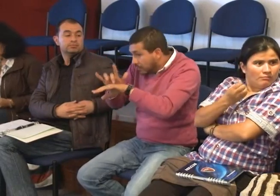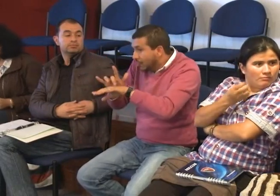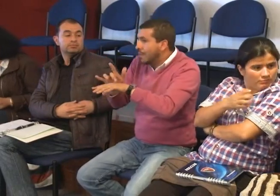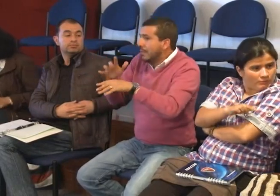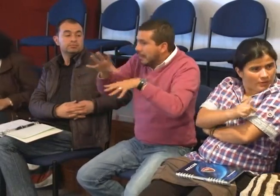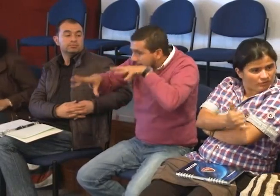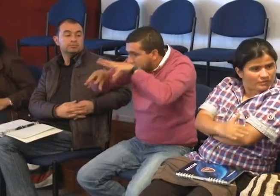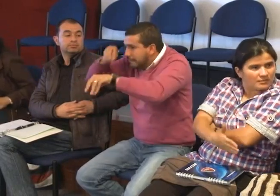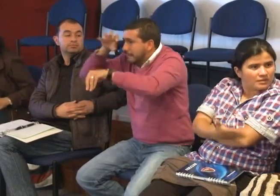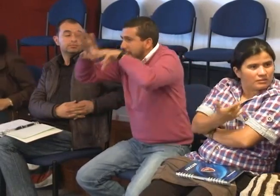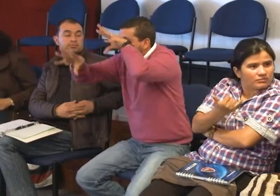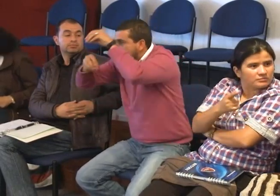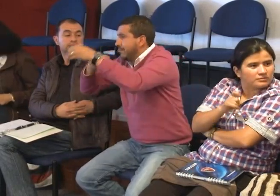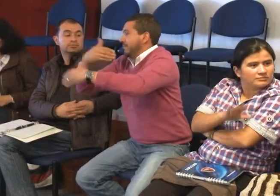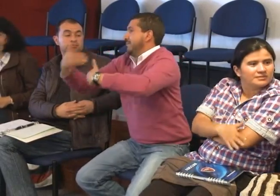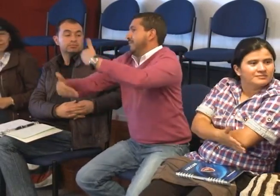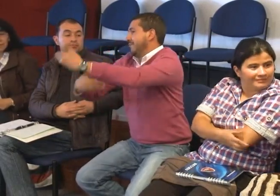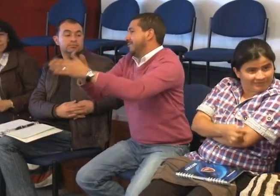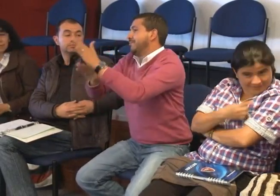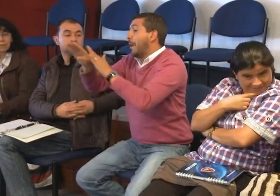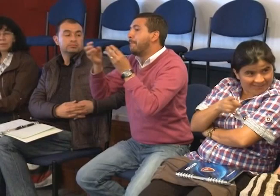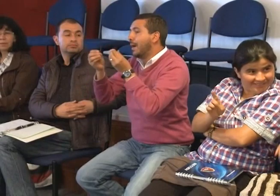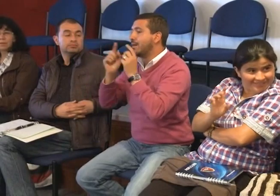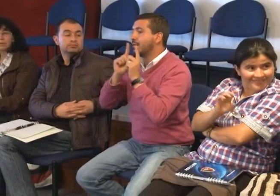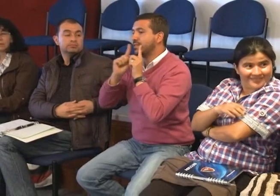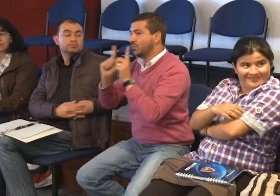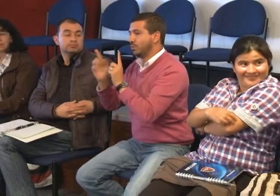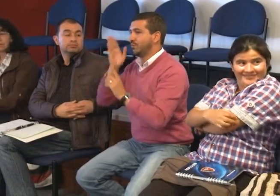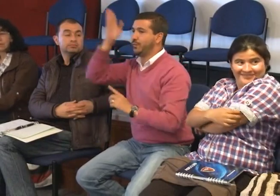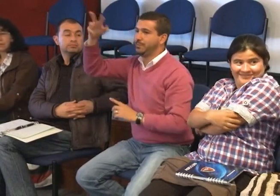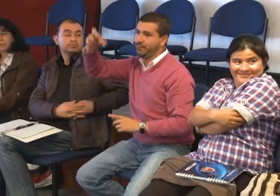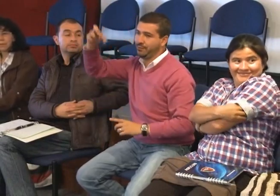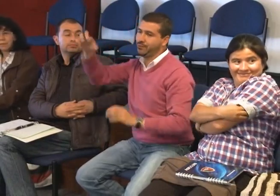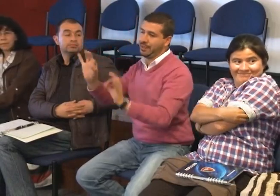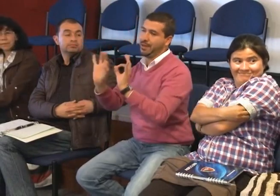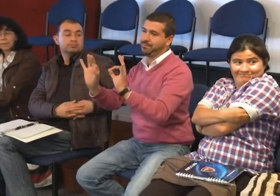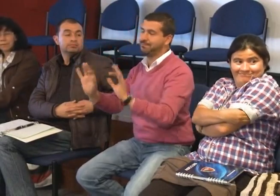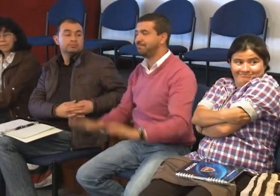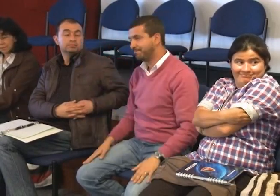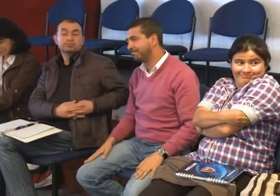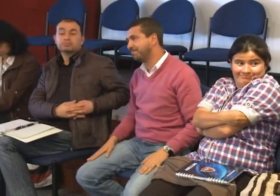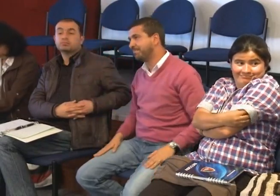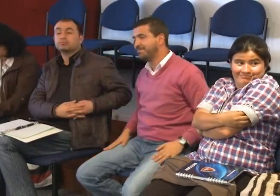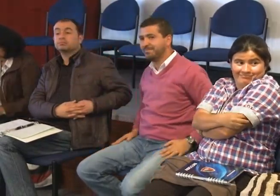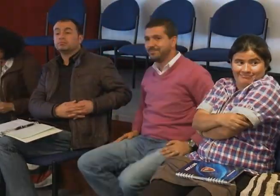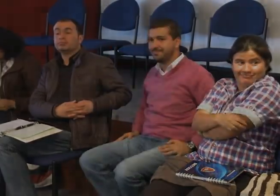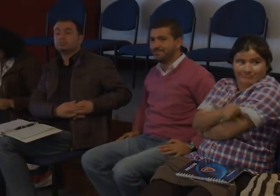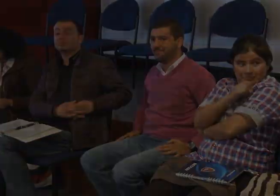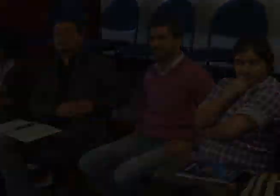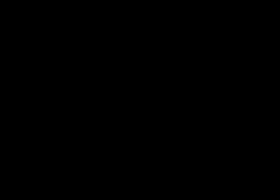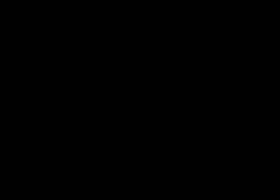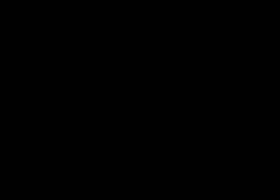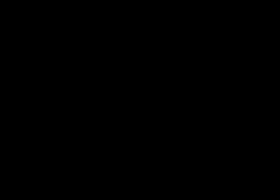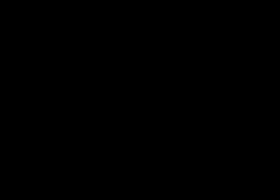académicos, tenemos que estar creando señas constantemente porque lo que buscamos es un desarrollo de un buen profesional.